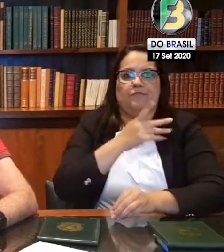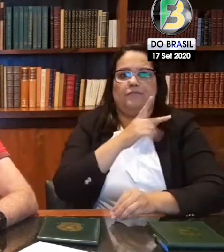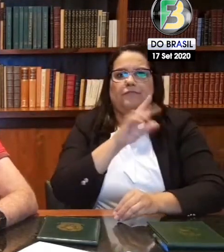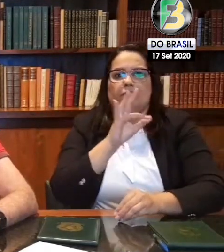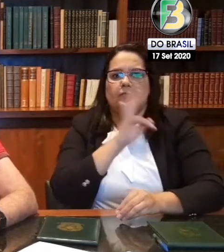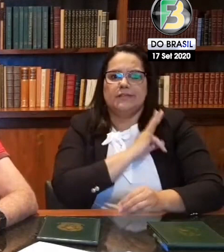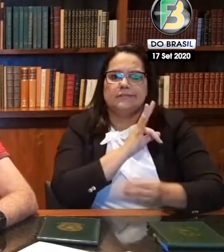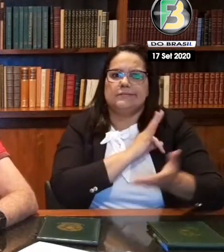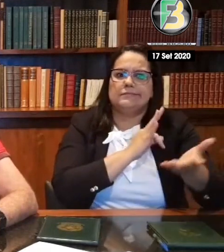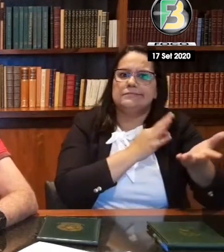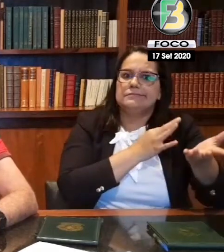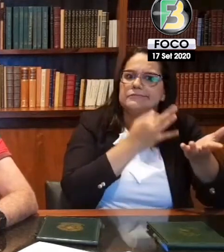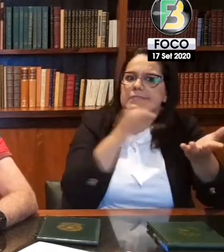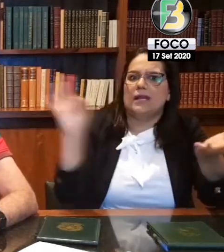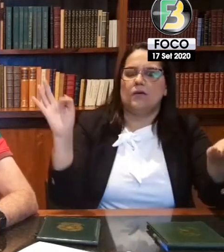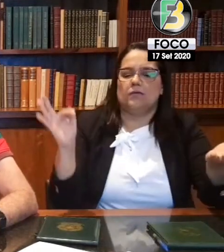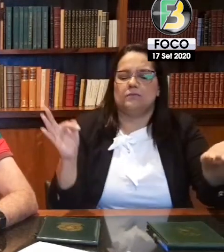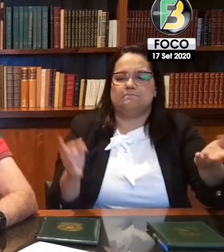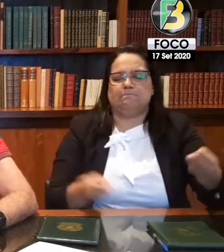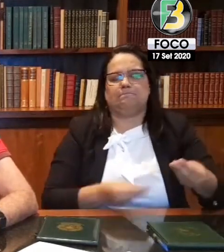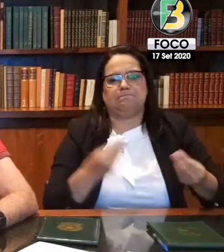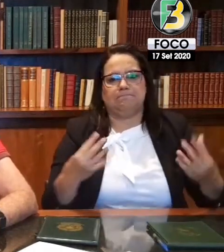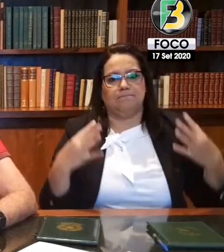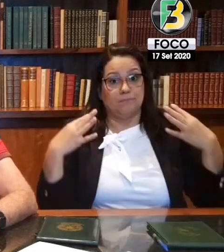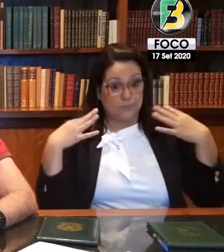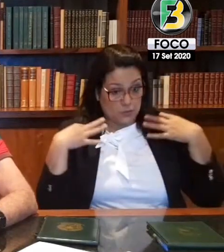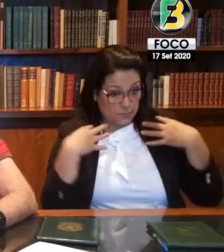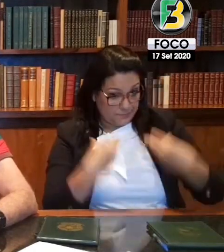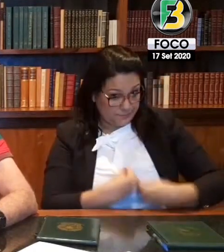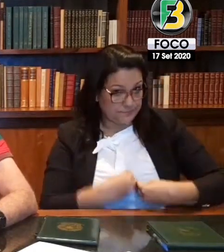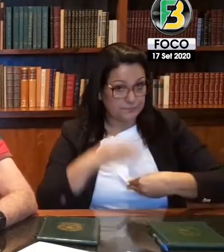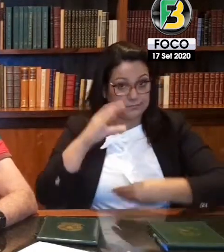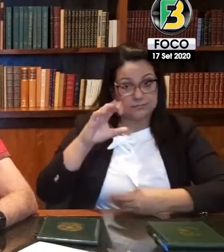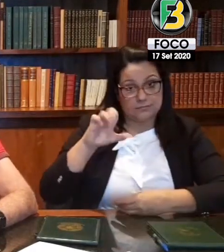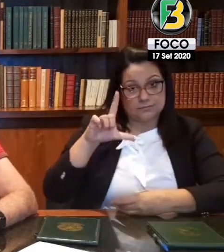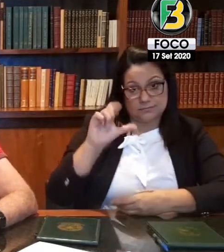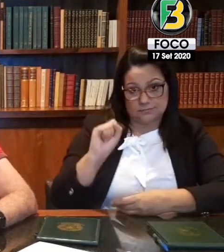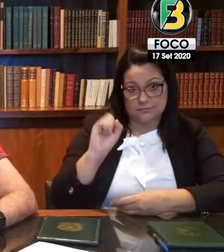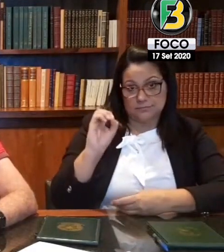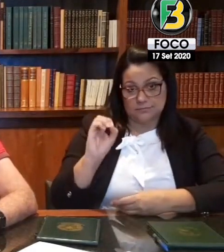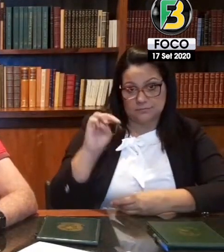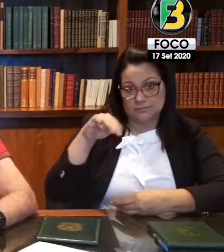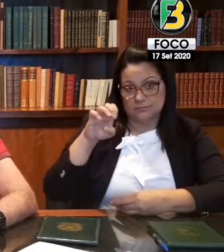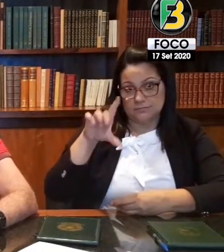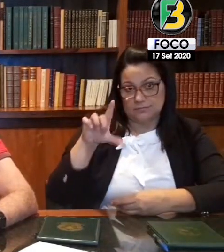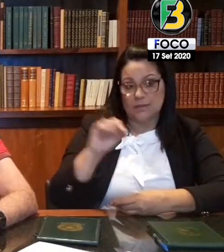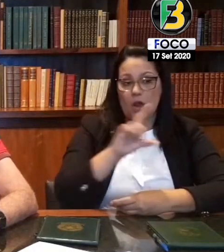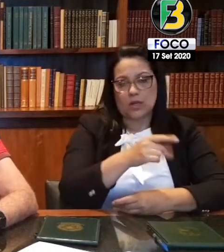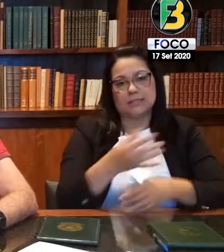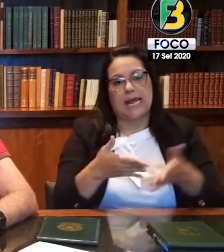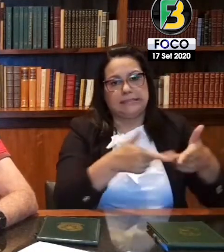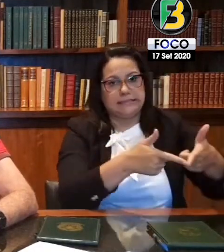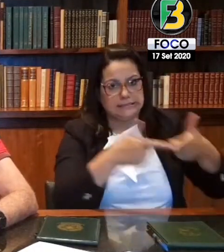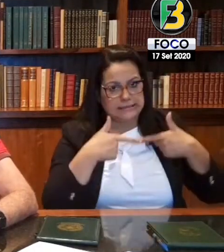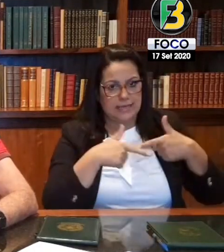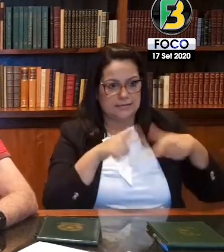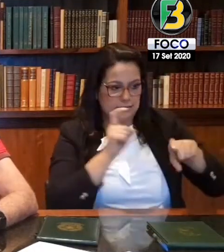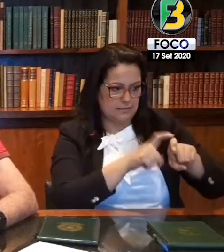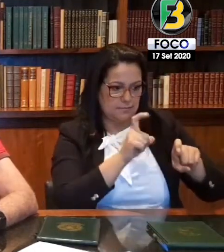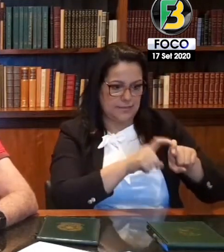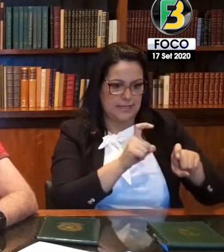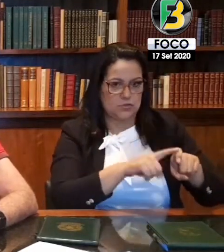Como o ministro Celso de Mello está de licença médica, o ministro Marco Aurélio deu uma liminar hoje,